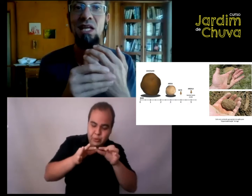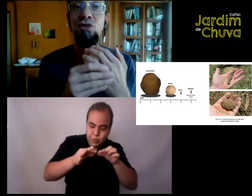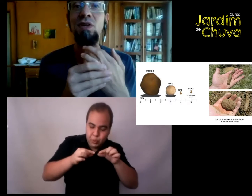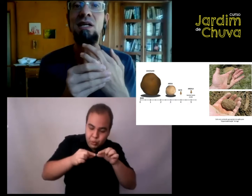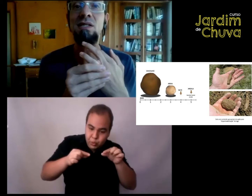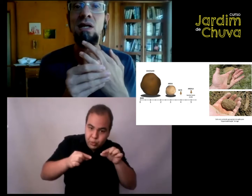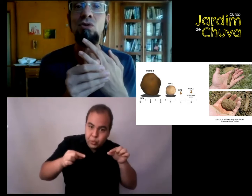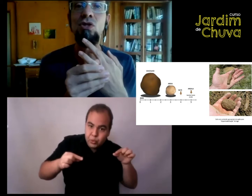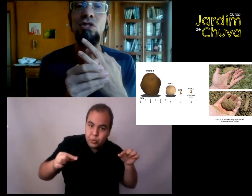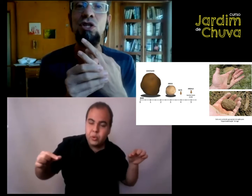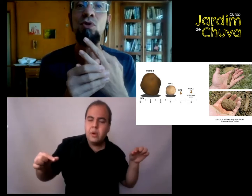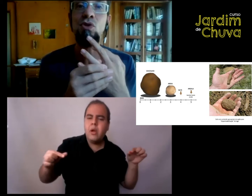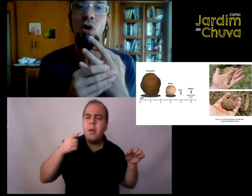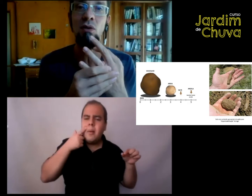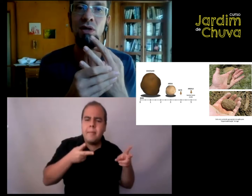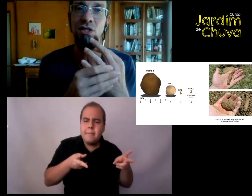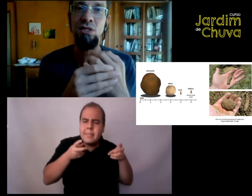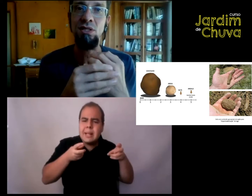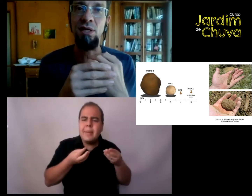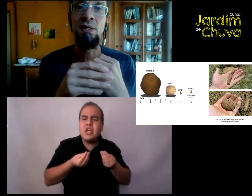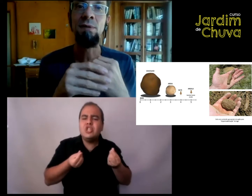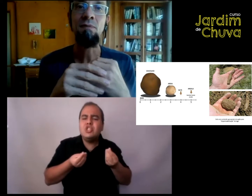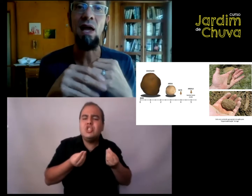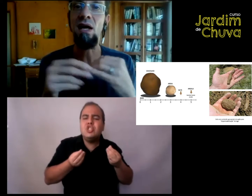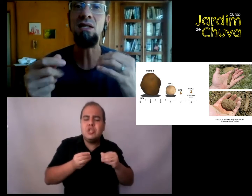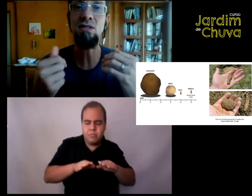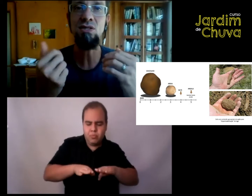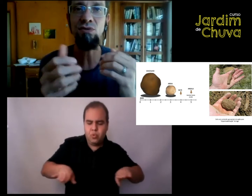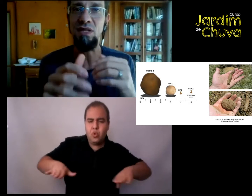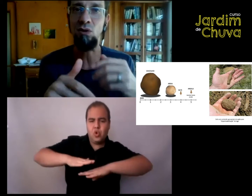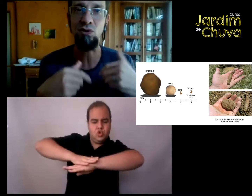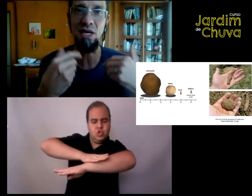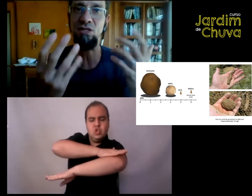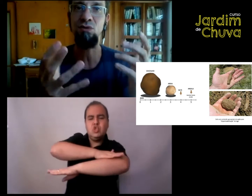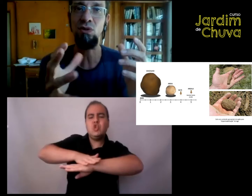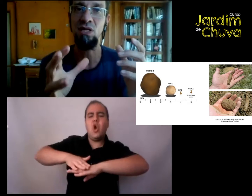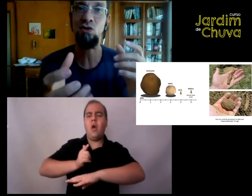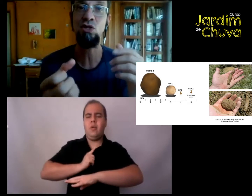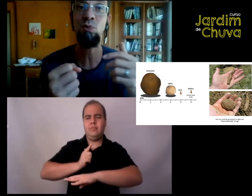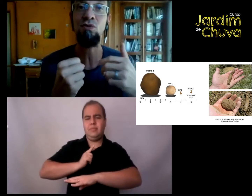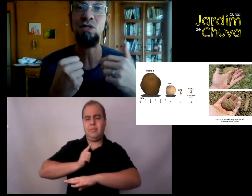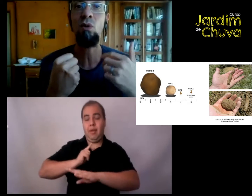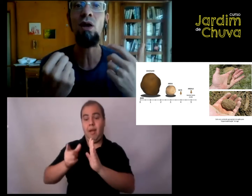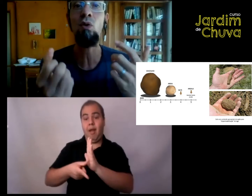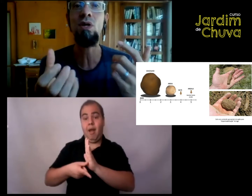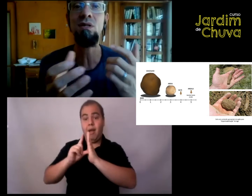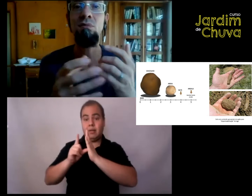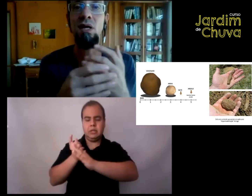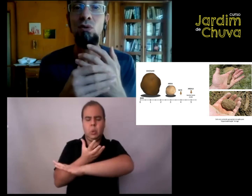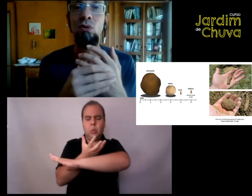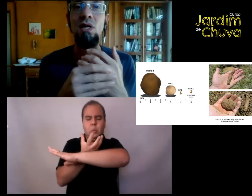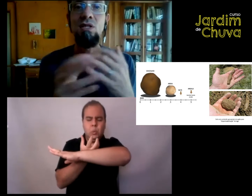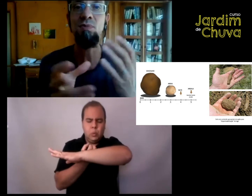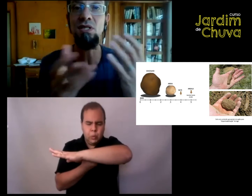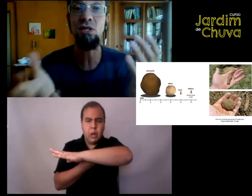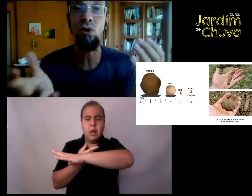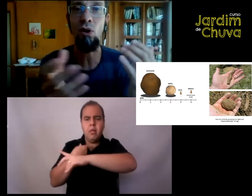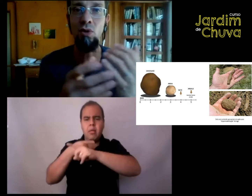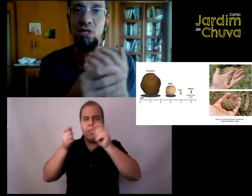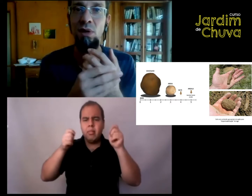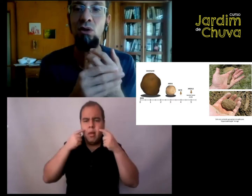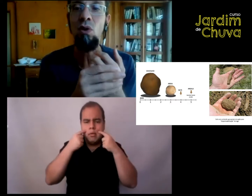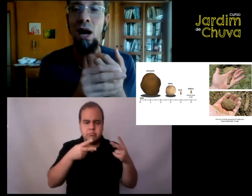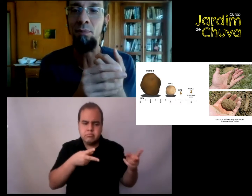faz para identificação de tipo de solo que a gente tem. Antes de fazer um teste de infiltração, a gente pode fazer um reconhecimento